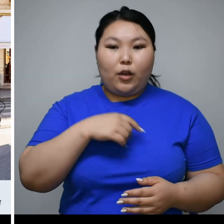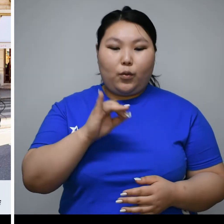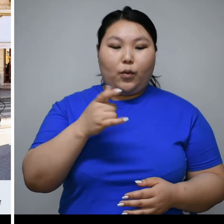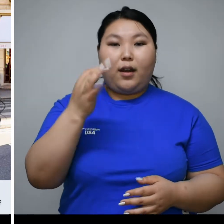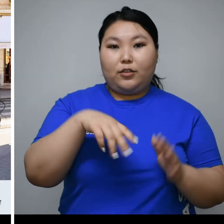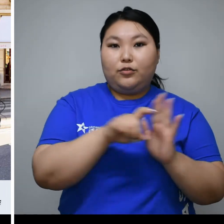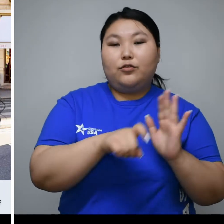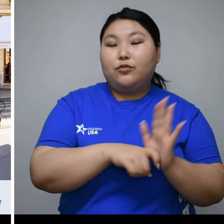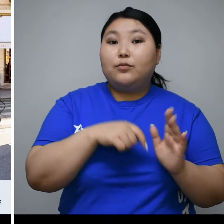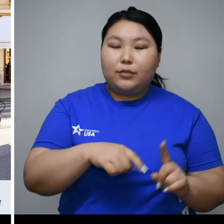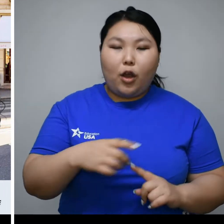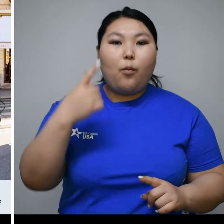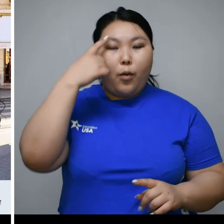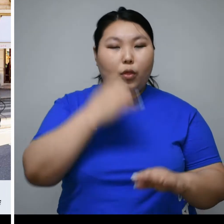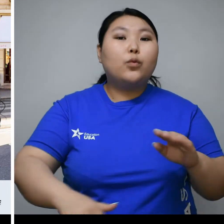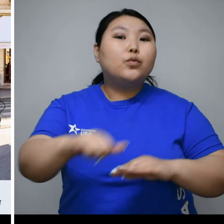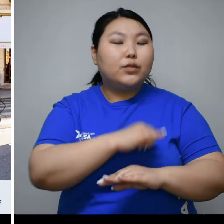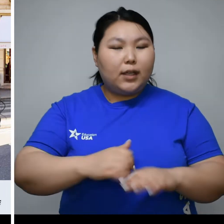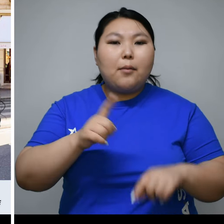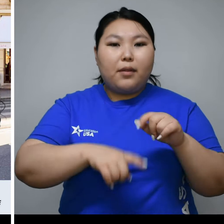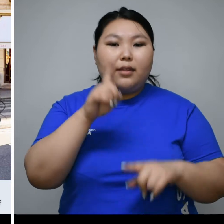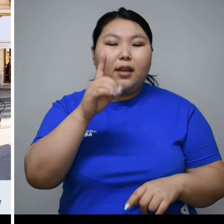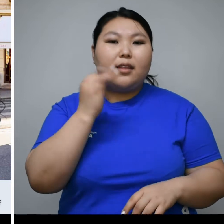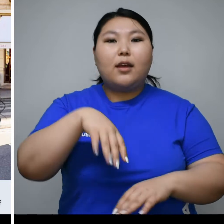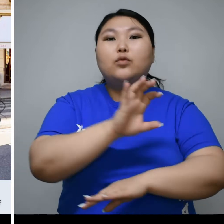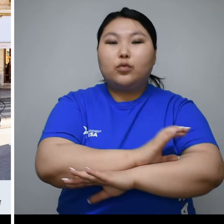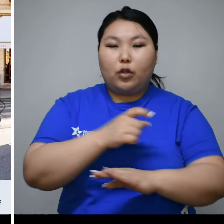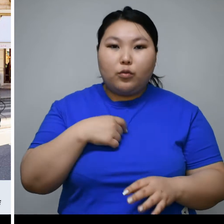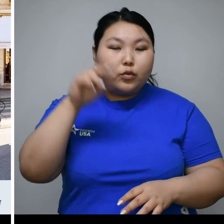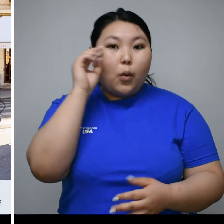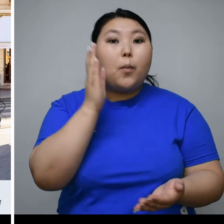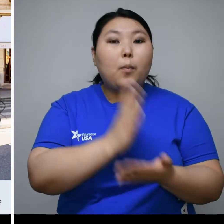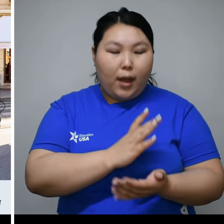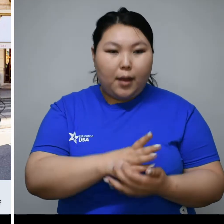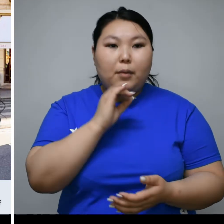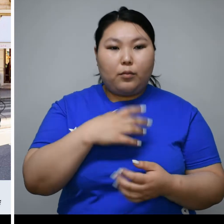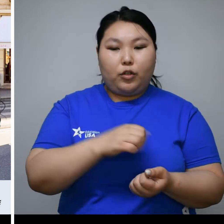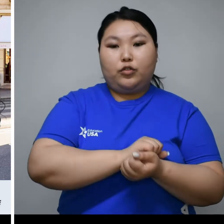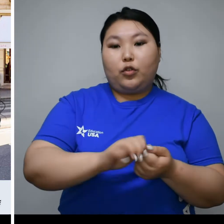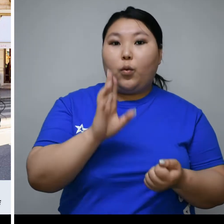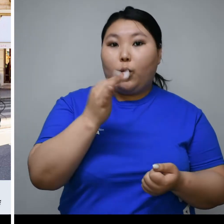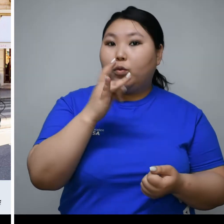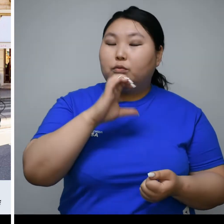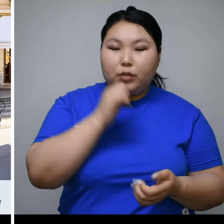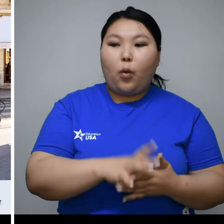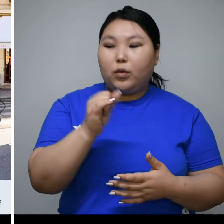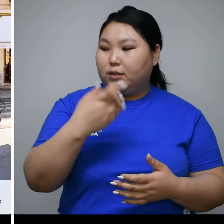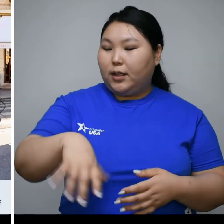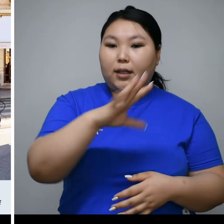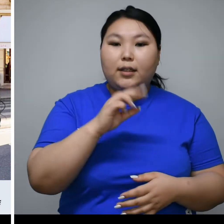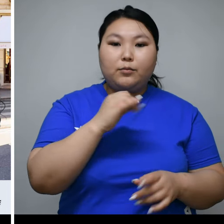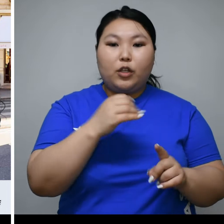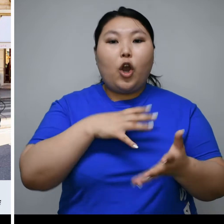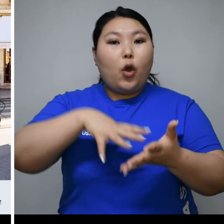Тэгээд Geographic хөтөлбөр маань болохоор Монгол улсын ямар нэгэн ихтэй сургуульд суралцж байгаа. Гэхдээ төгсөх курсын биш бусад